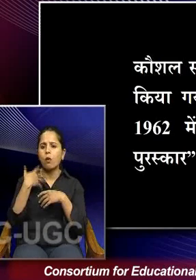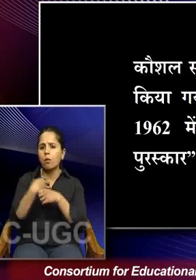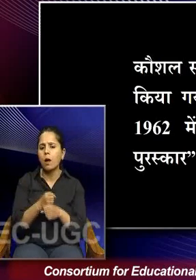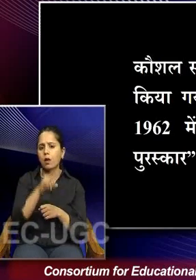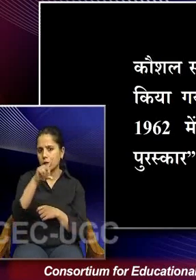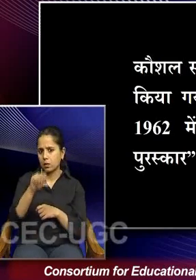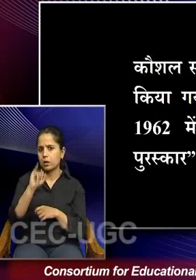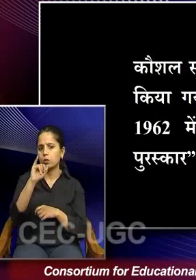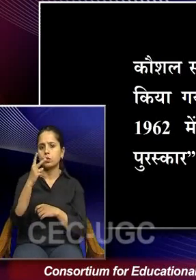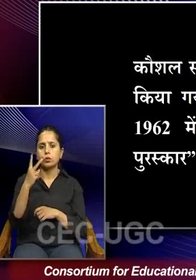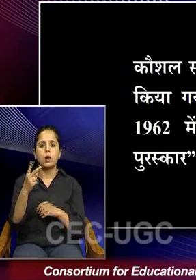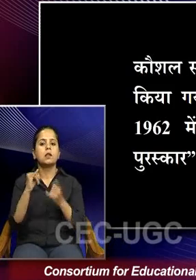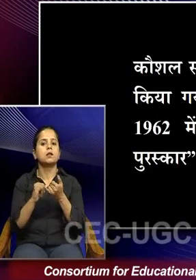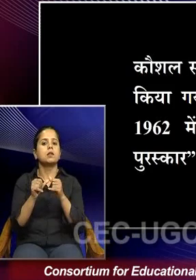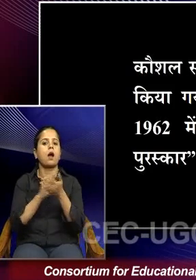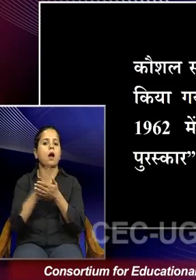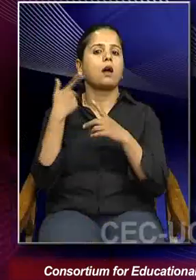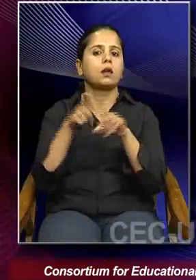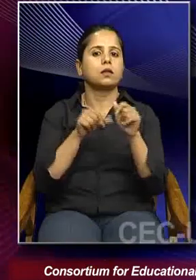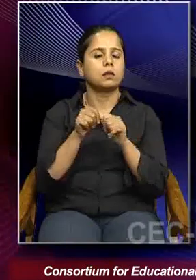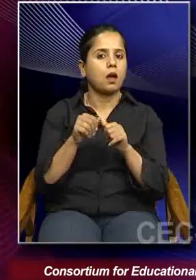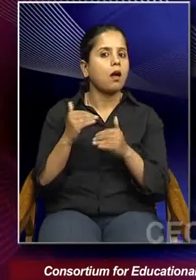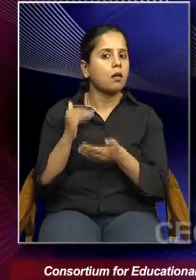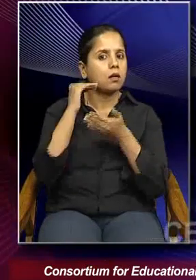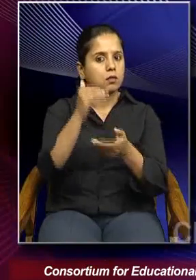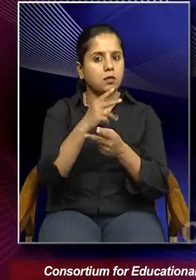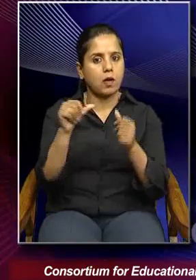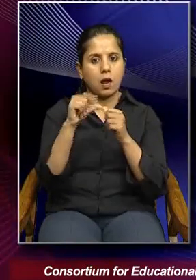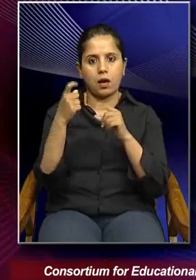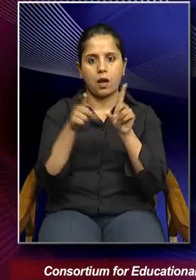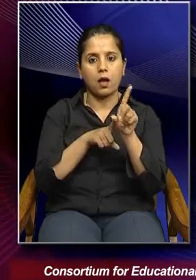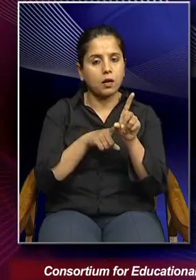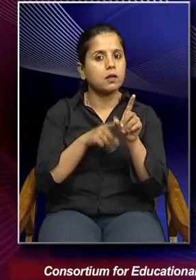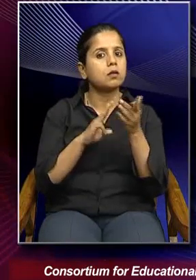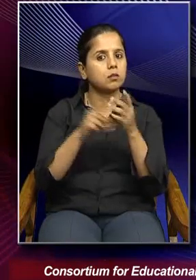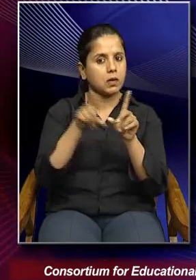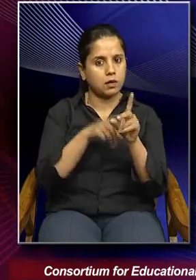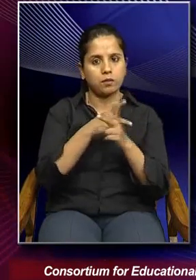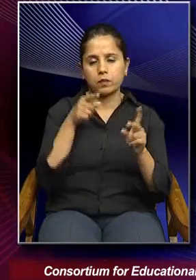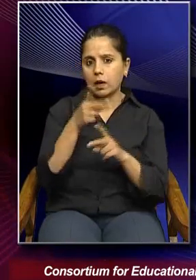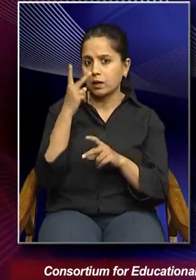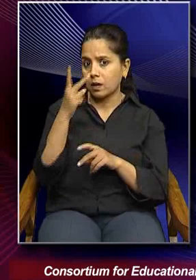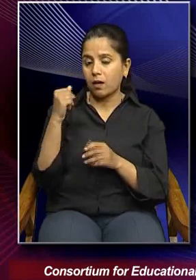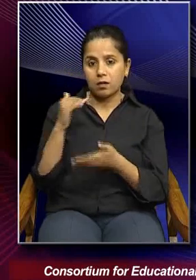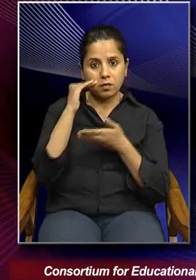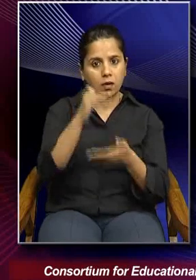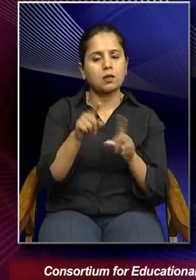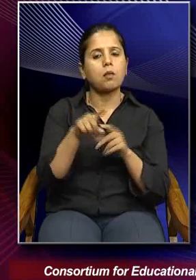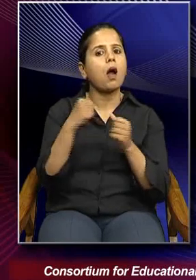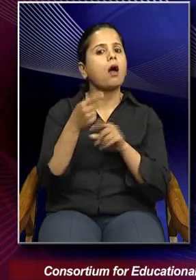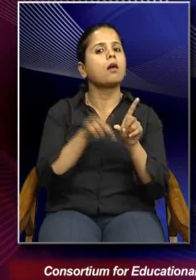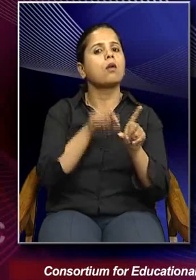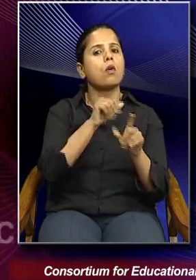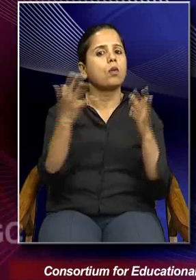साहित्य अकादमी के रूप में पुरस्कृत होना साहित्य अकादमी का पुरस्कार प्राप्त करना यह भी एक आगे की उपलब्धि